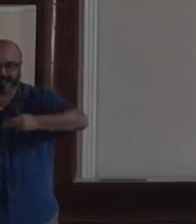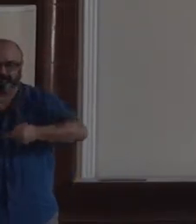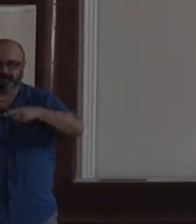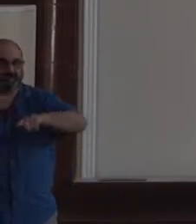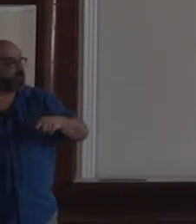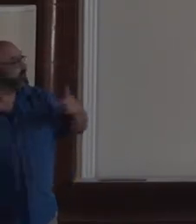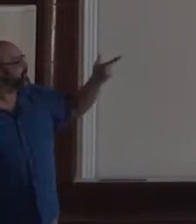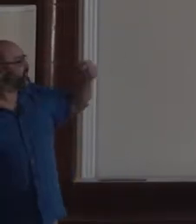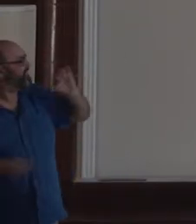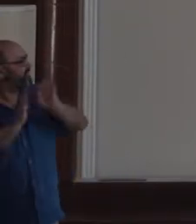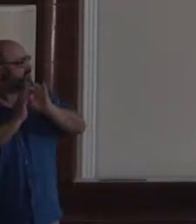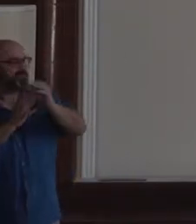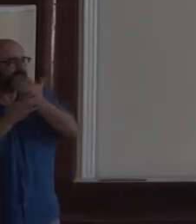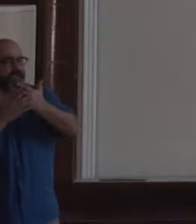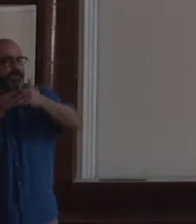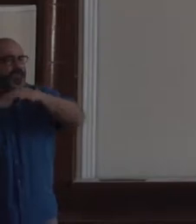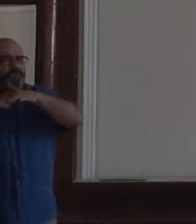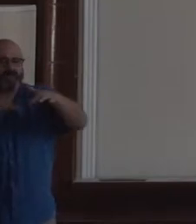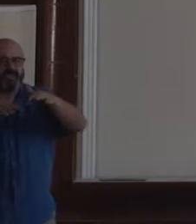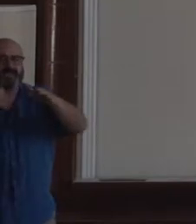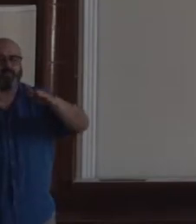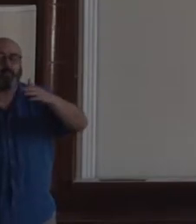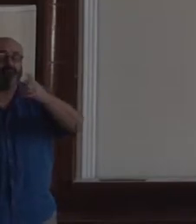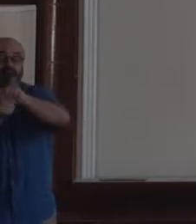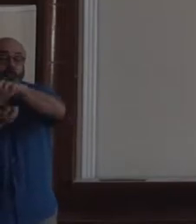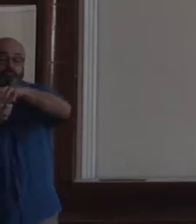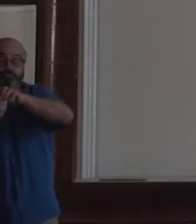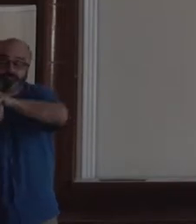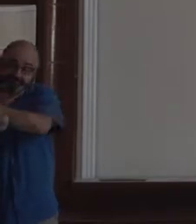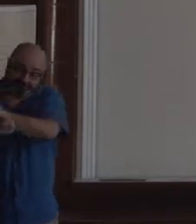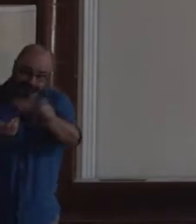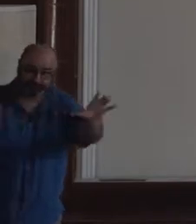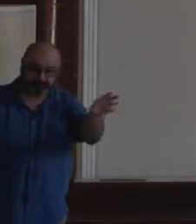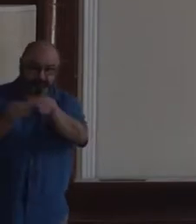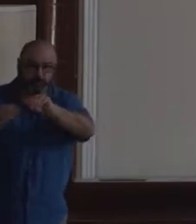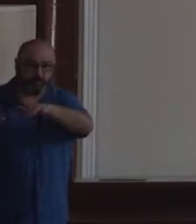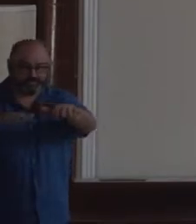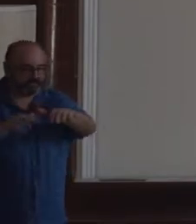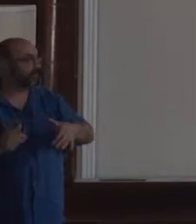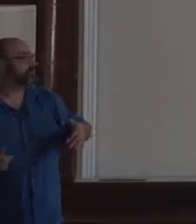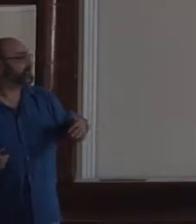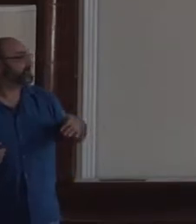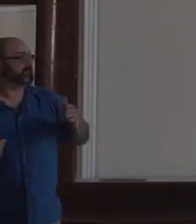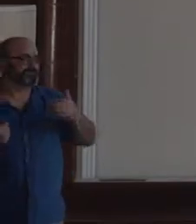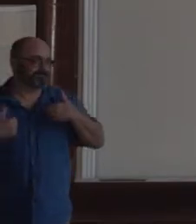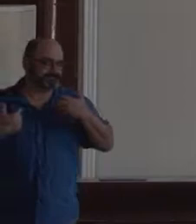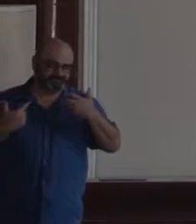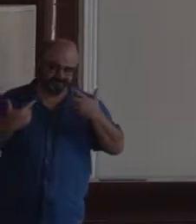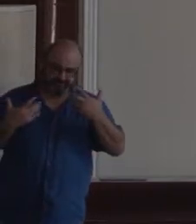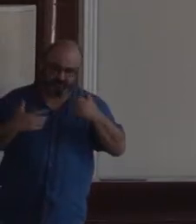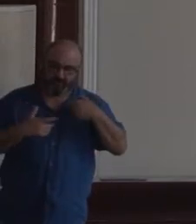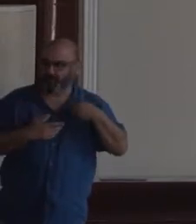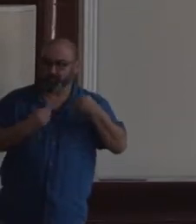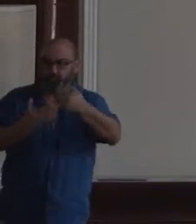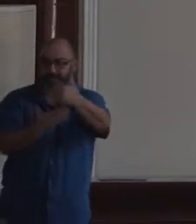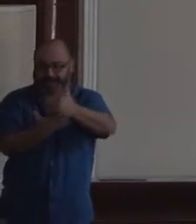qui fait la calcule la moyenne d'une séquence de nombres, et je m'attends à ce que je lui passe une liste,